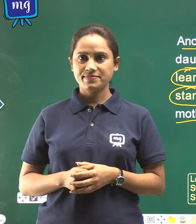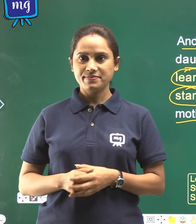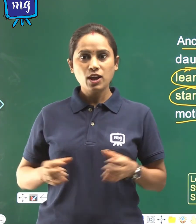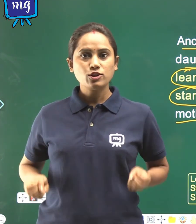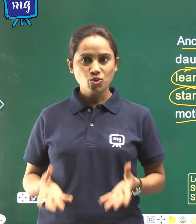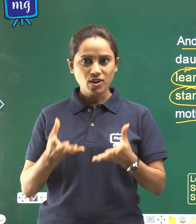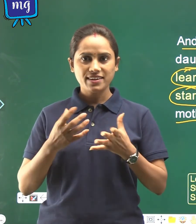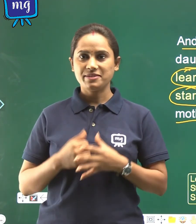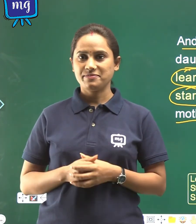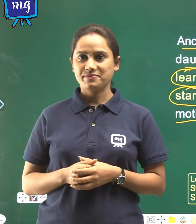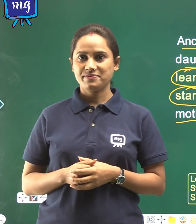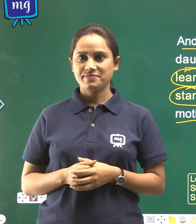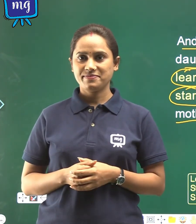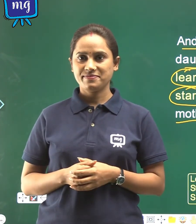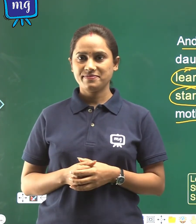शुरू करना,